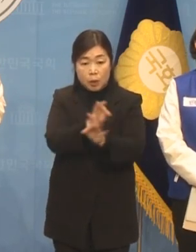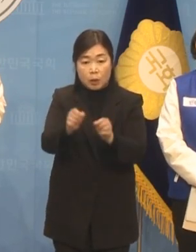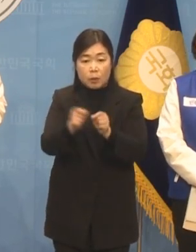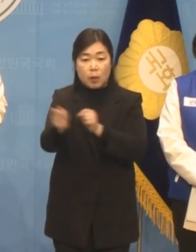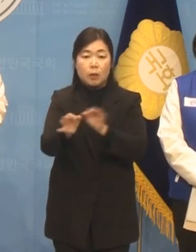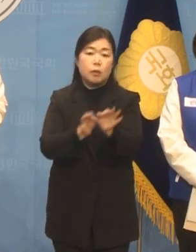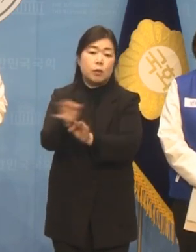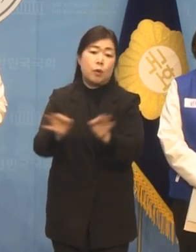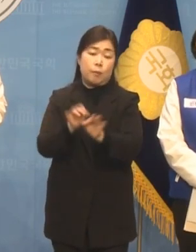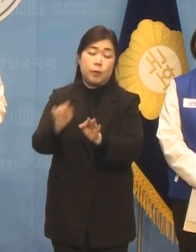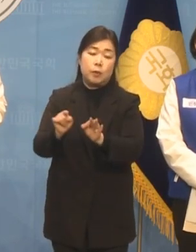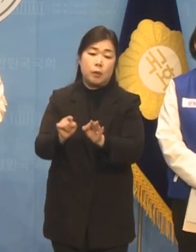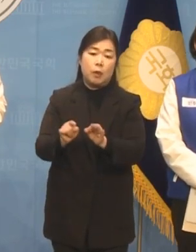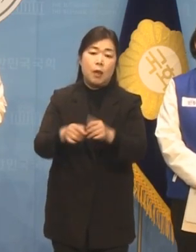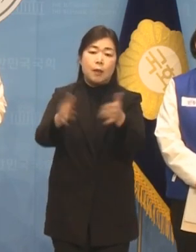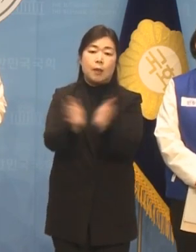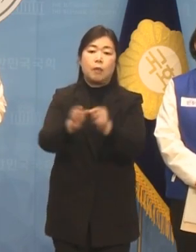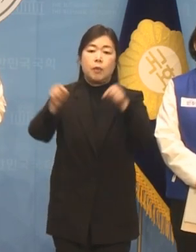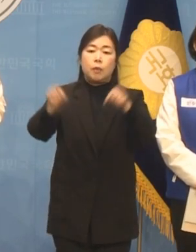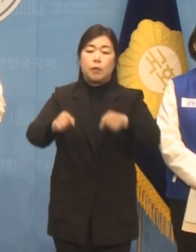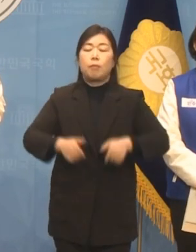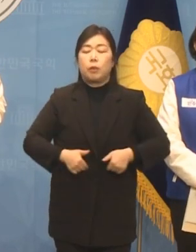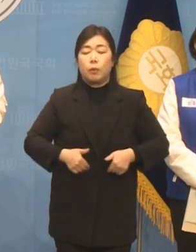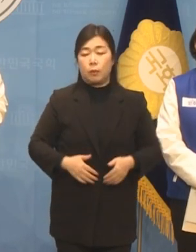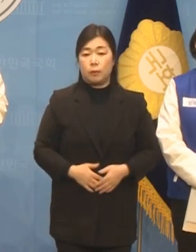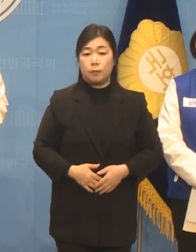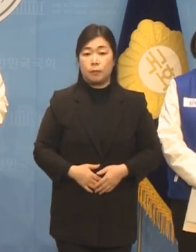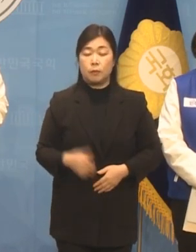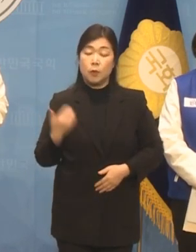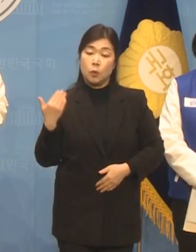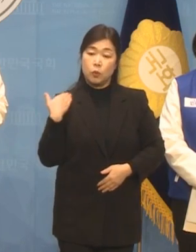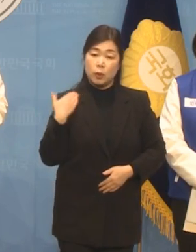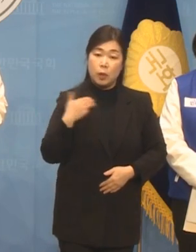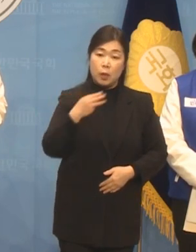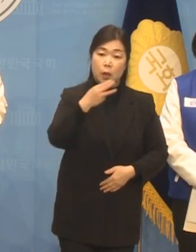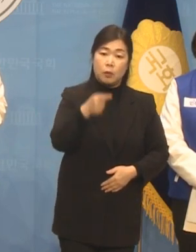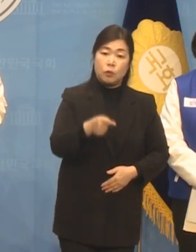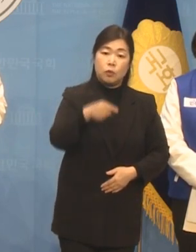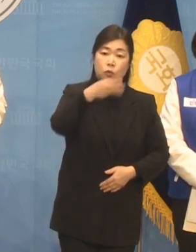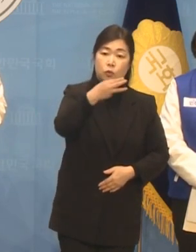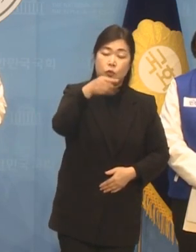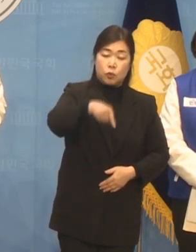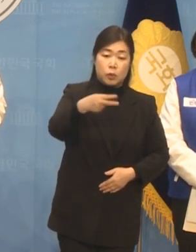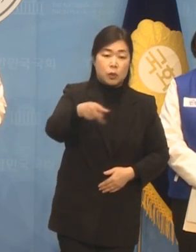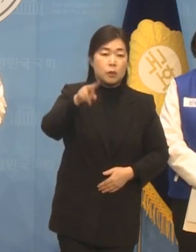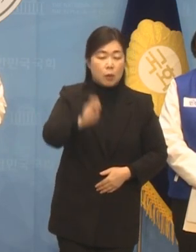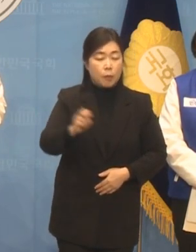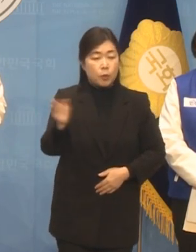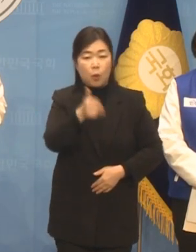해줘야 됩니다. 최근에 투썸 플레이스나 그 할리스 커피 같은 경우 이런 이제